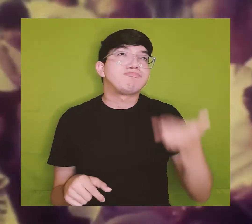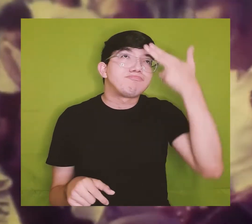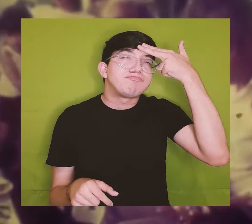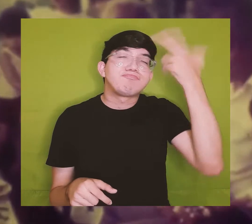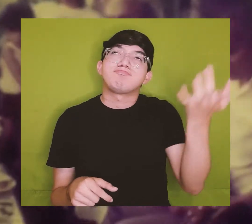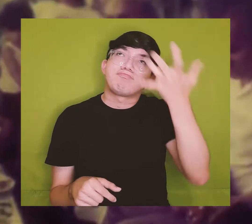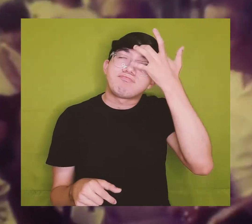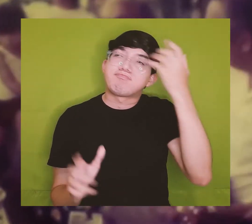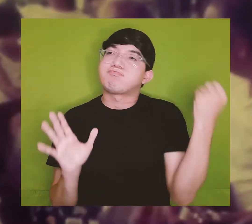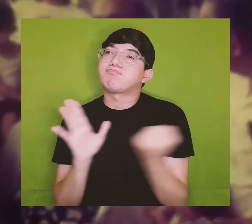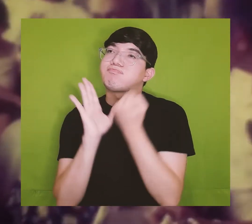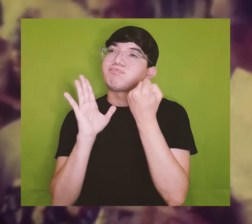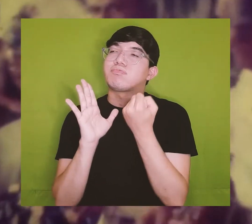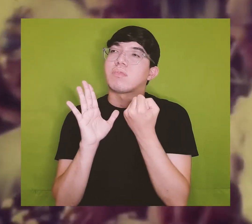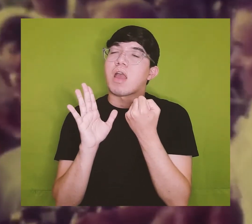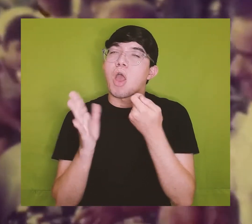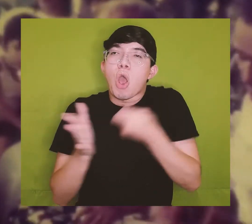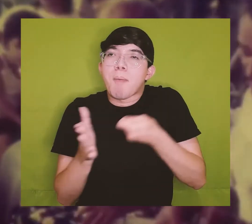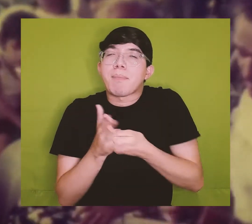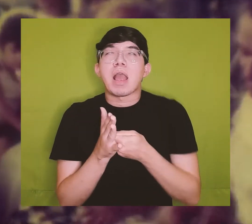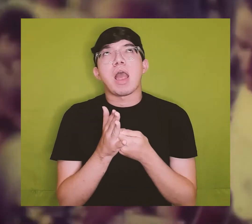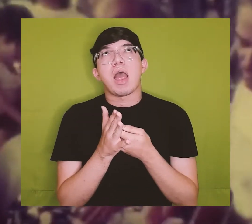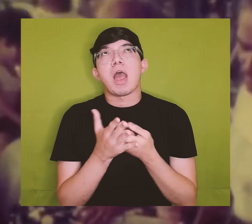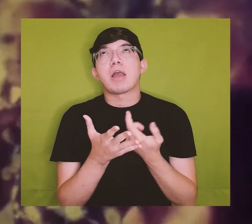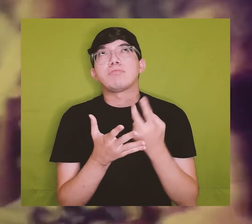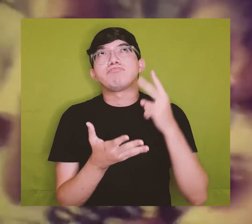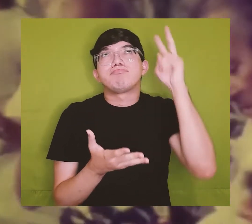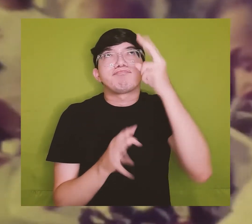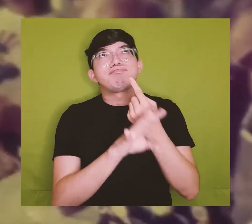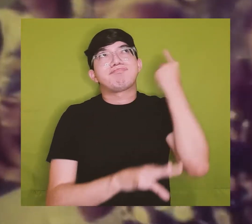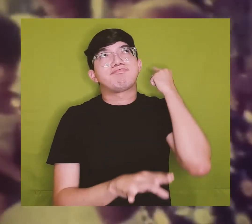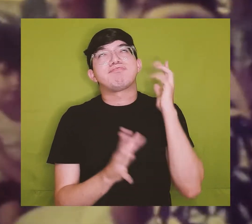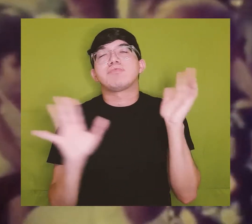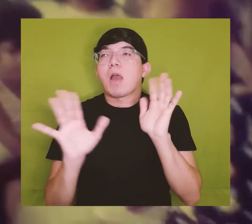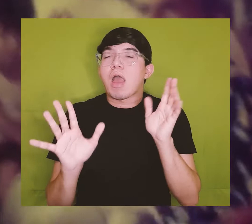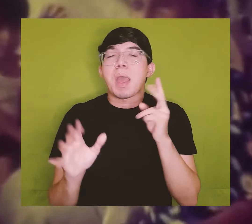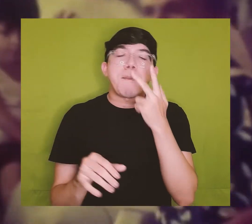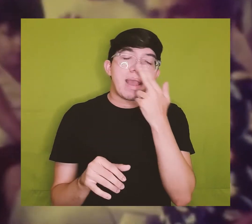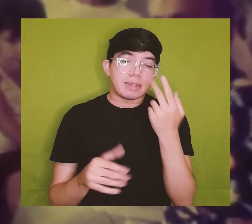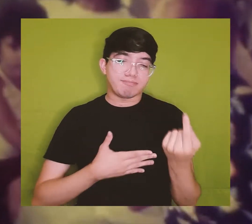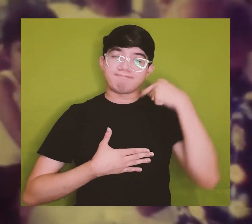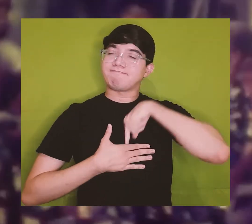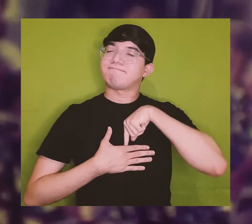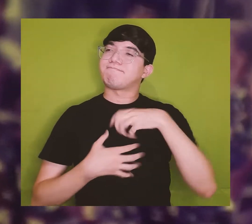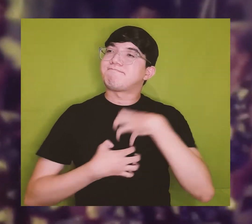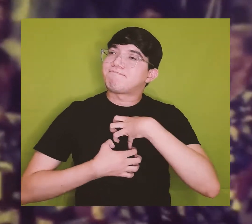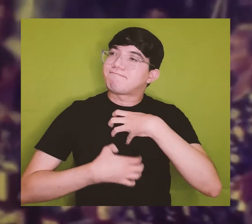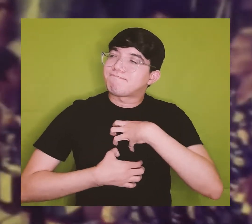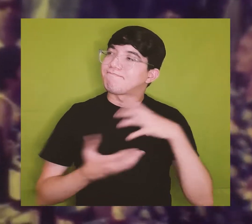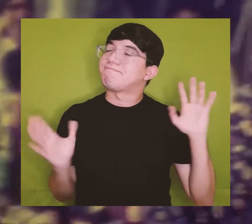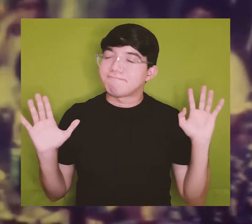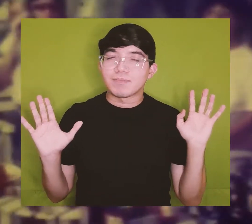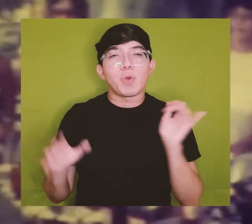não necessariamente que seja um marco histórico, né? Que seja realmente, te marquem da forma mais subjetiva.